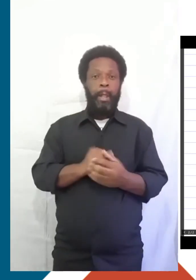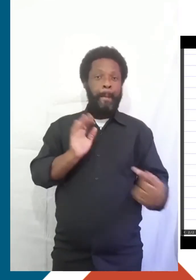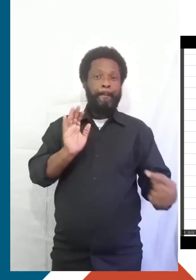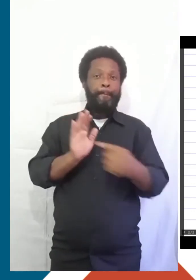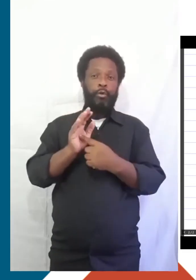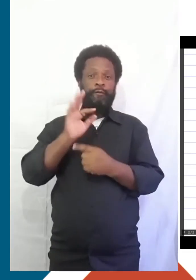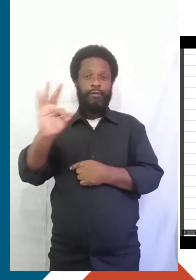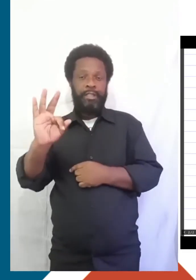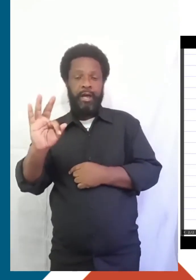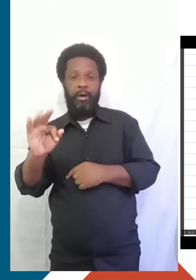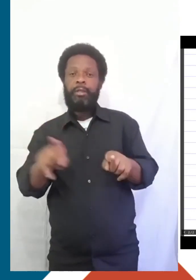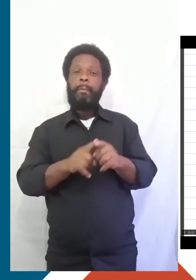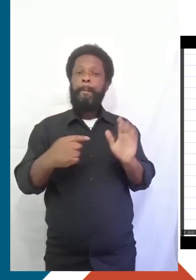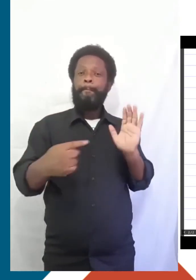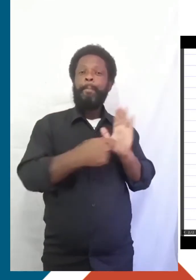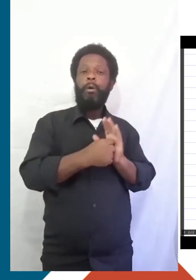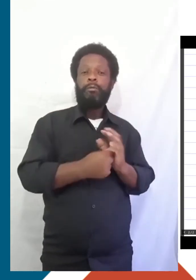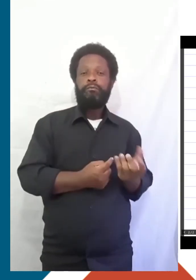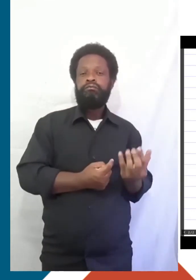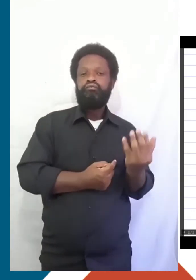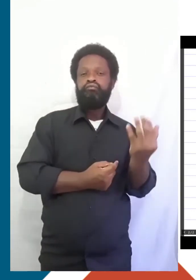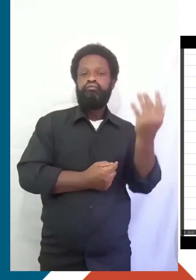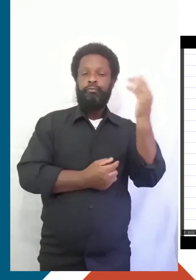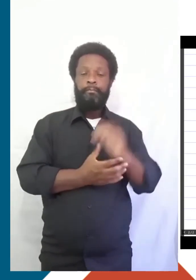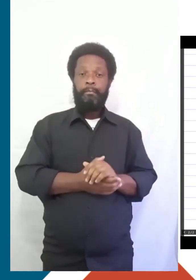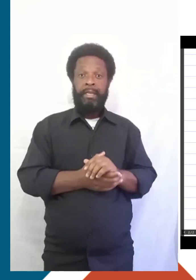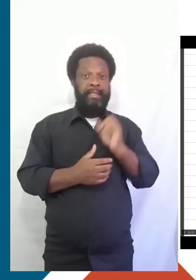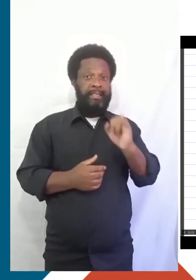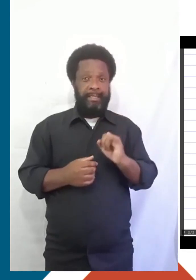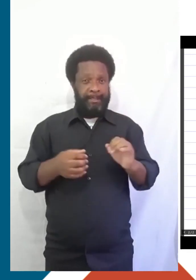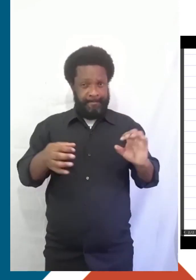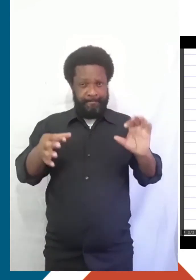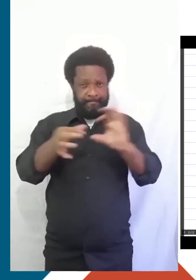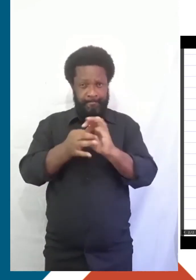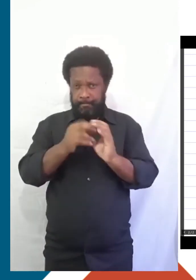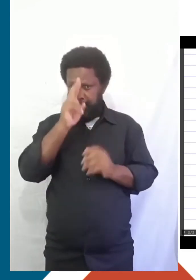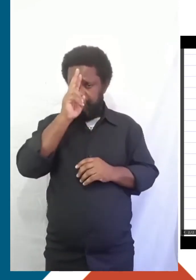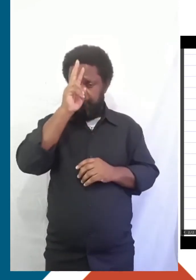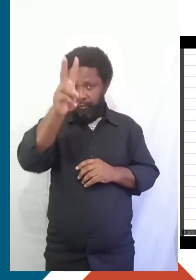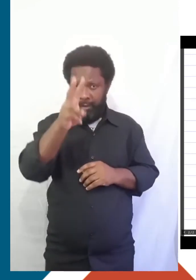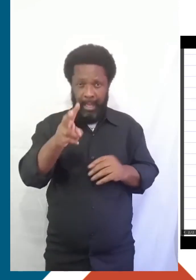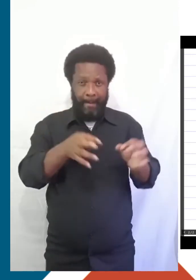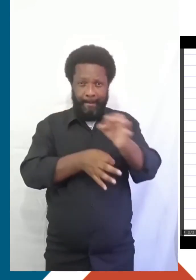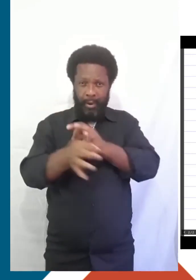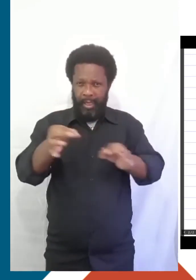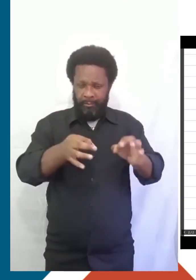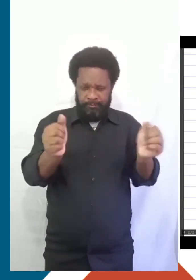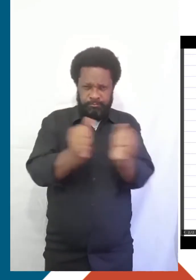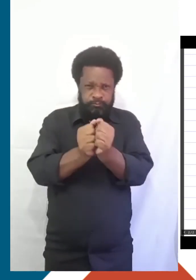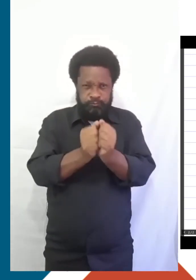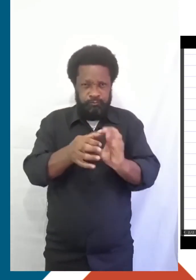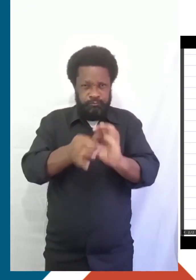por exemplo, ponto de fusão e ponto de ebulição. Quanto mais forte a interação entre